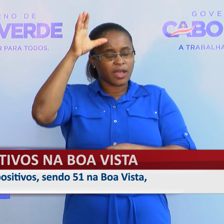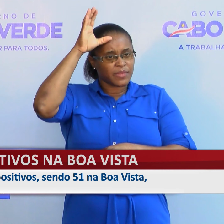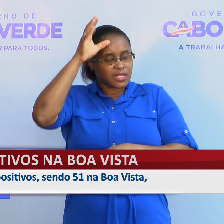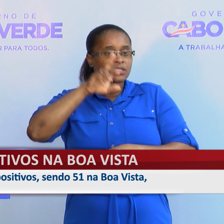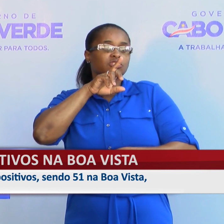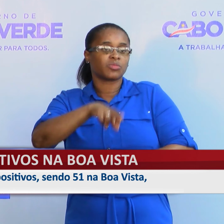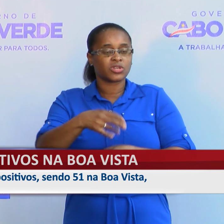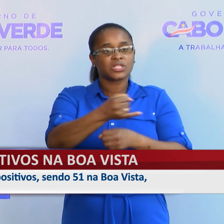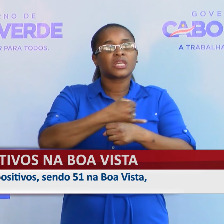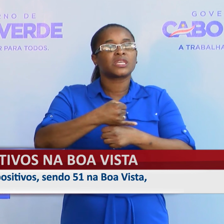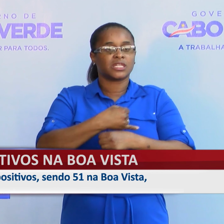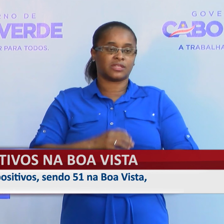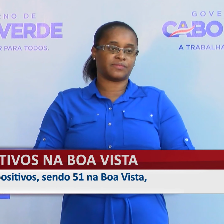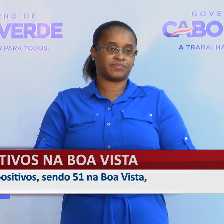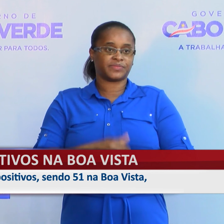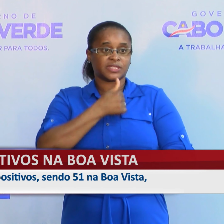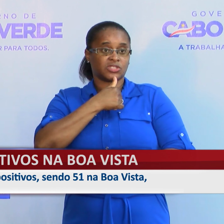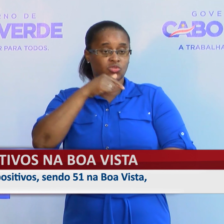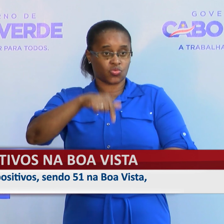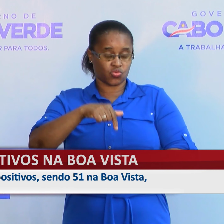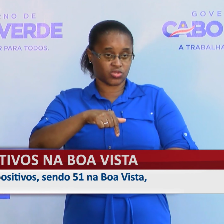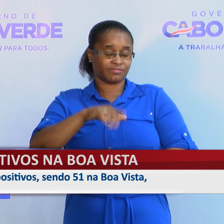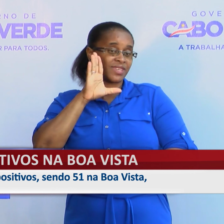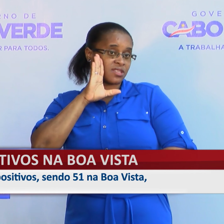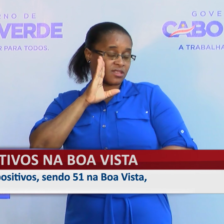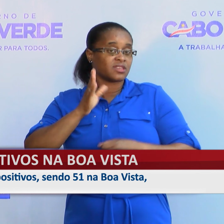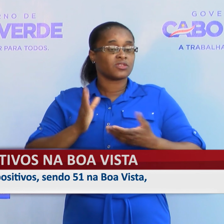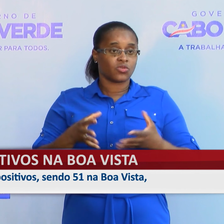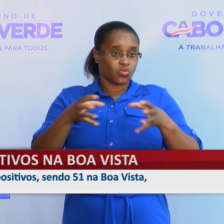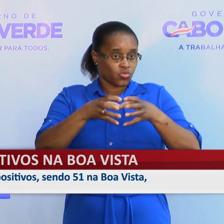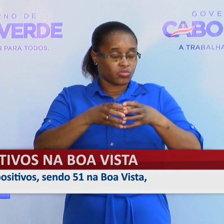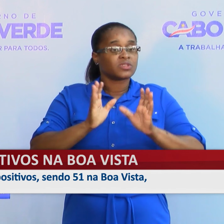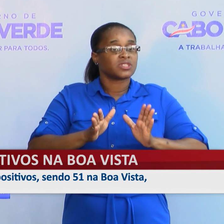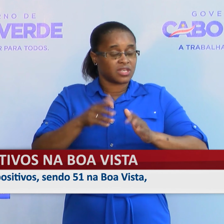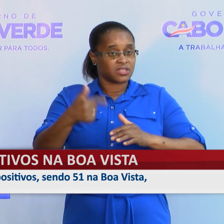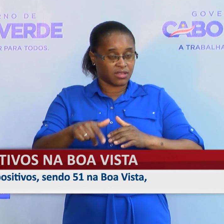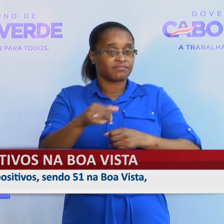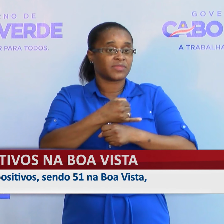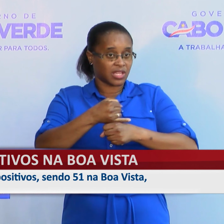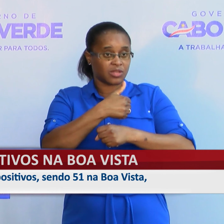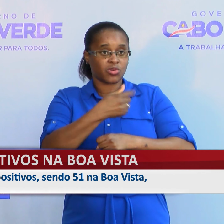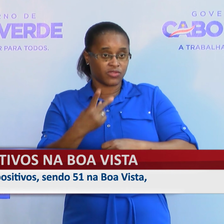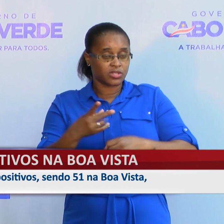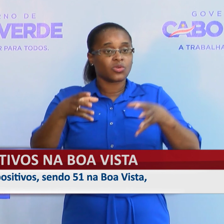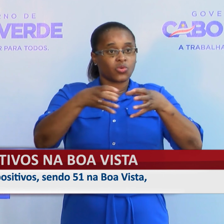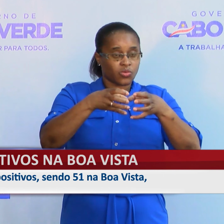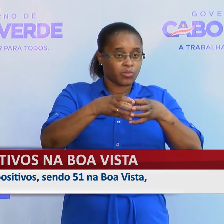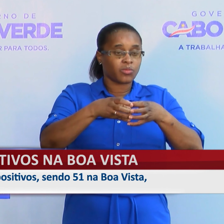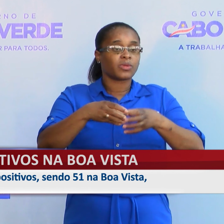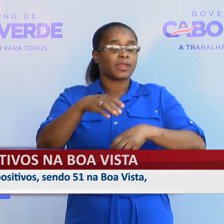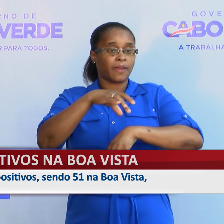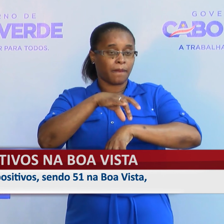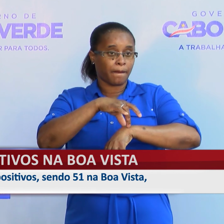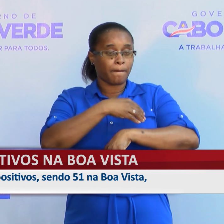ilha. Segui hoje à tarde, a equipa já está na Boa Vista, uma equipa médica e da